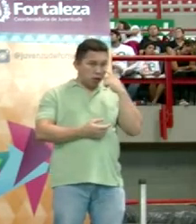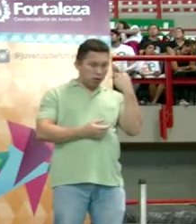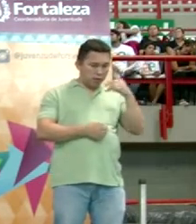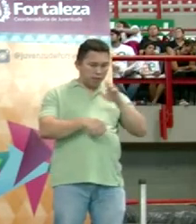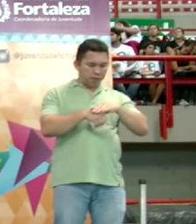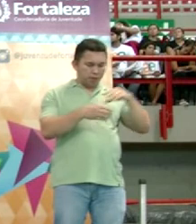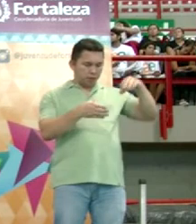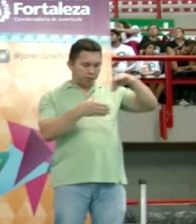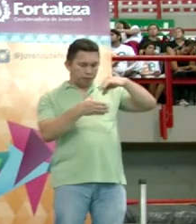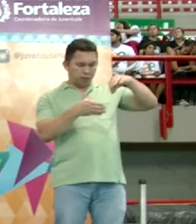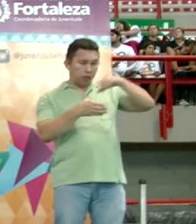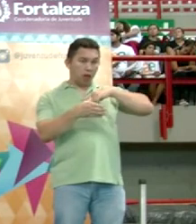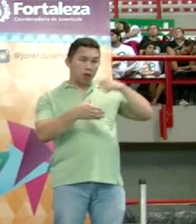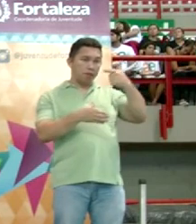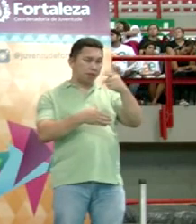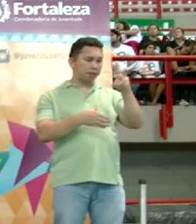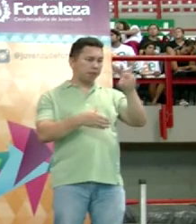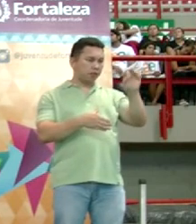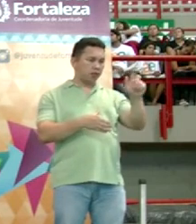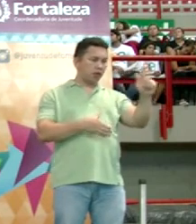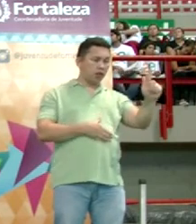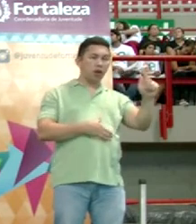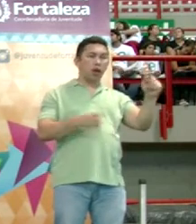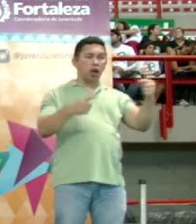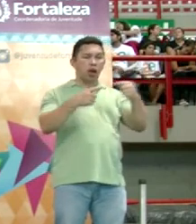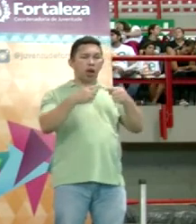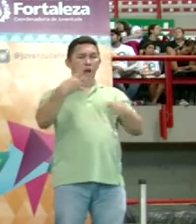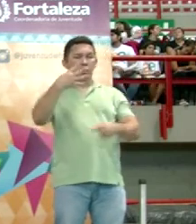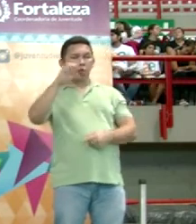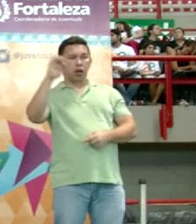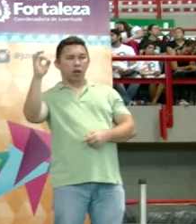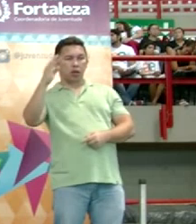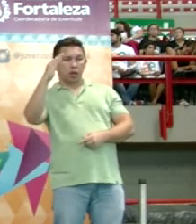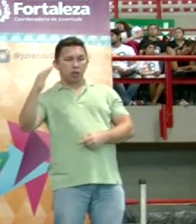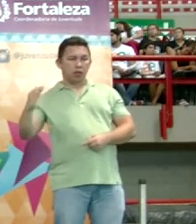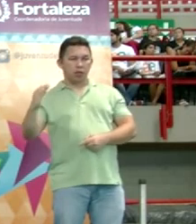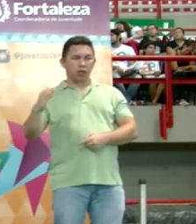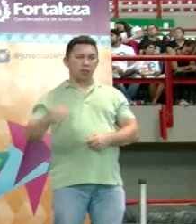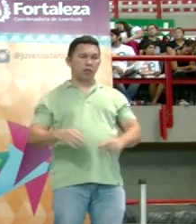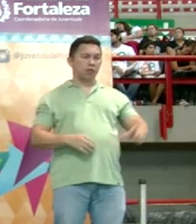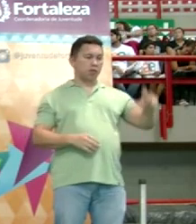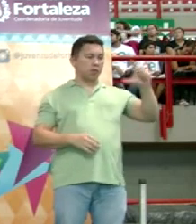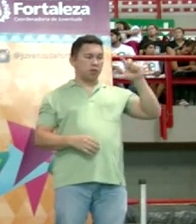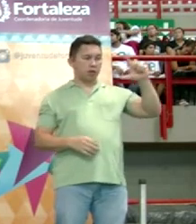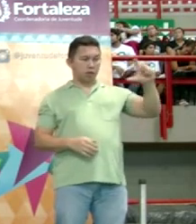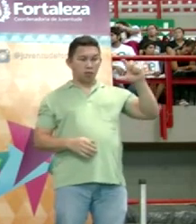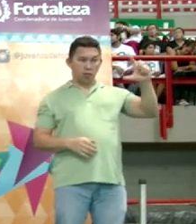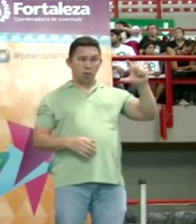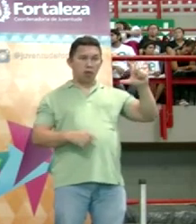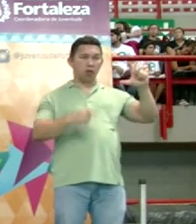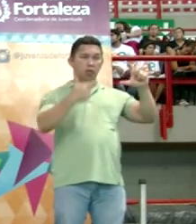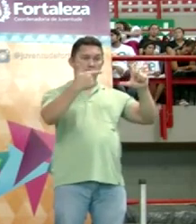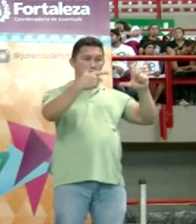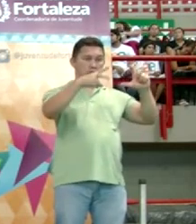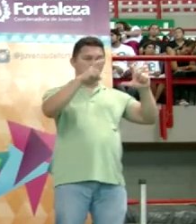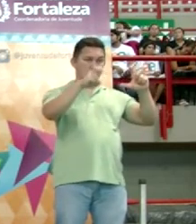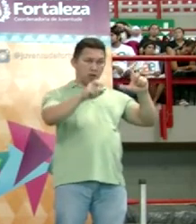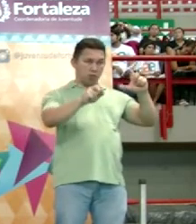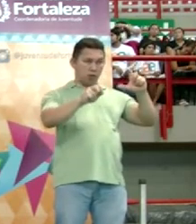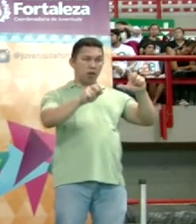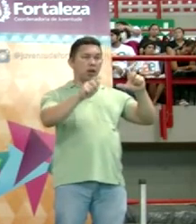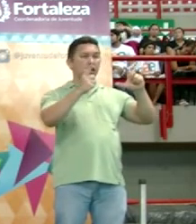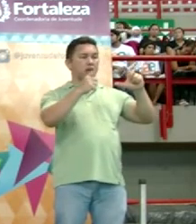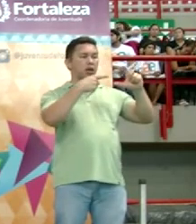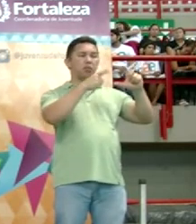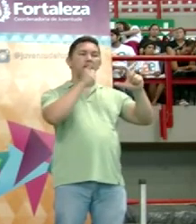soluto em 250 gramas de uma substância é 40%. Tá aqui um copinho com 250 gramas de água com